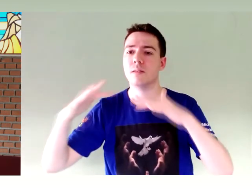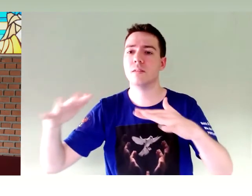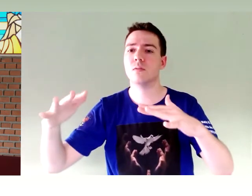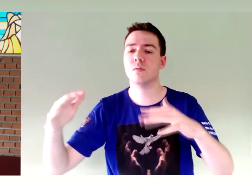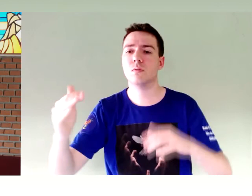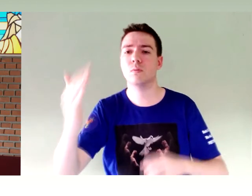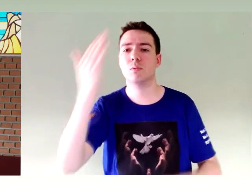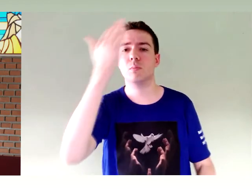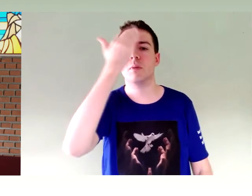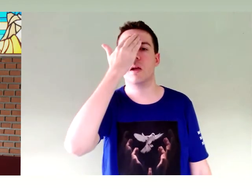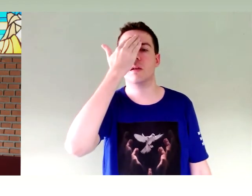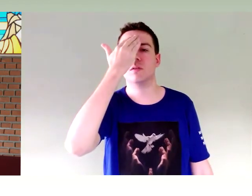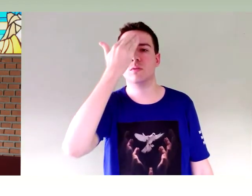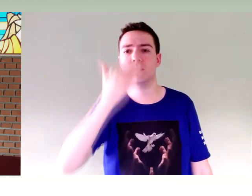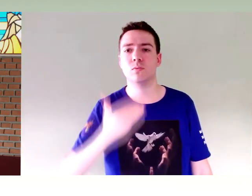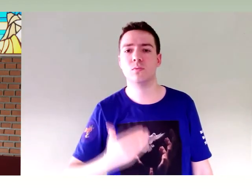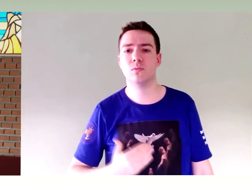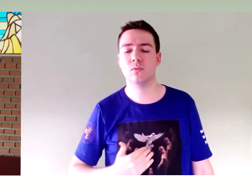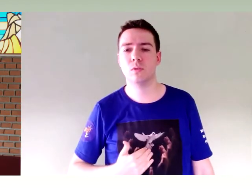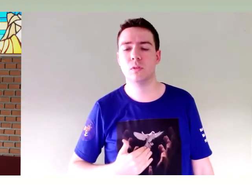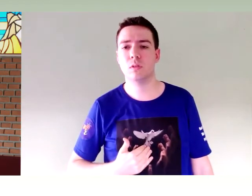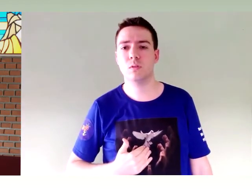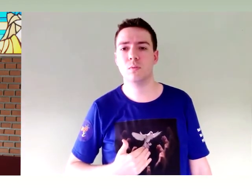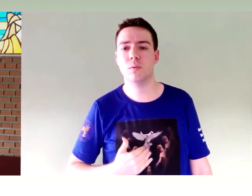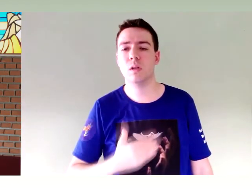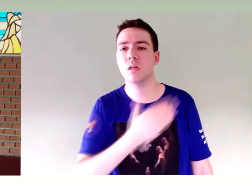bênção. Em nome do Pai,